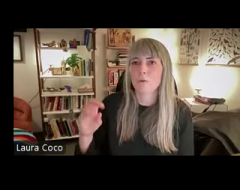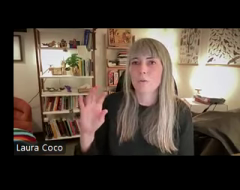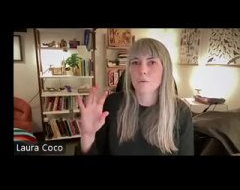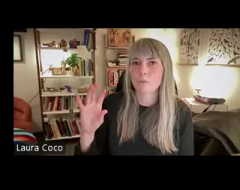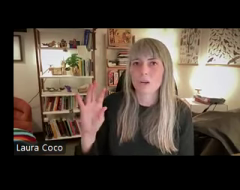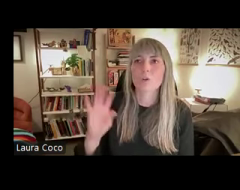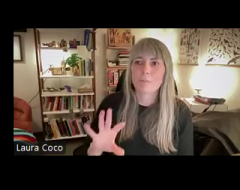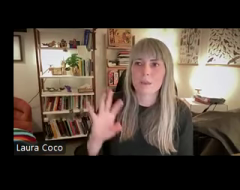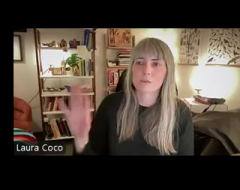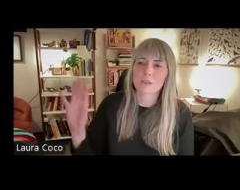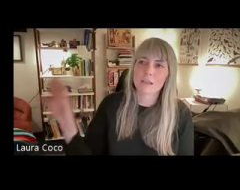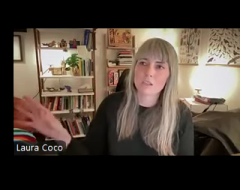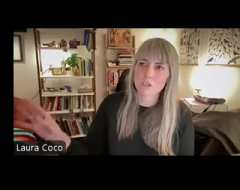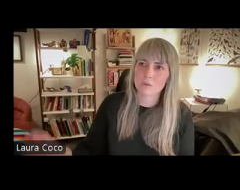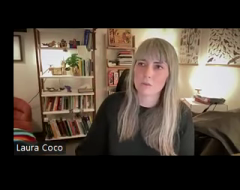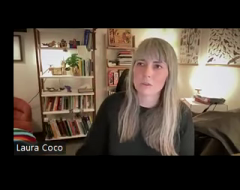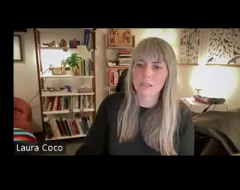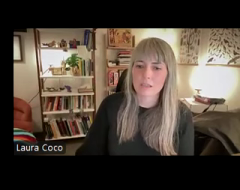luego tratar cómo